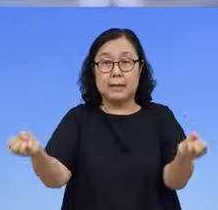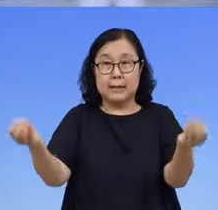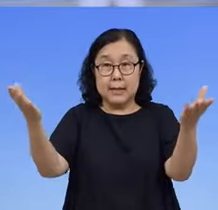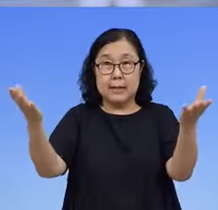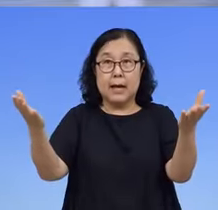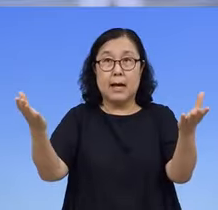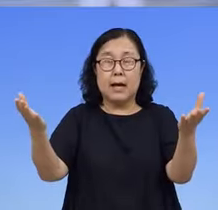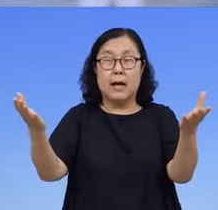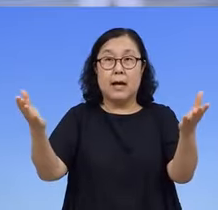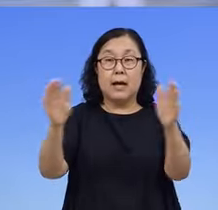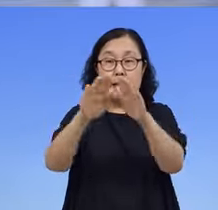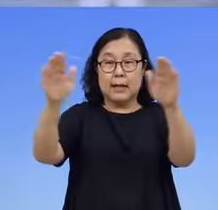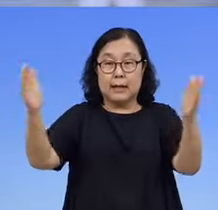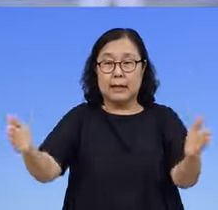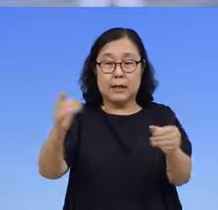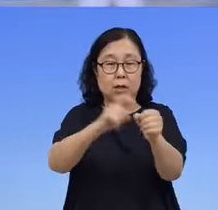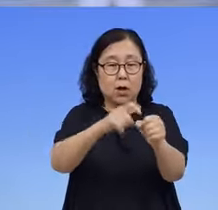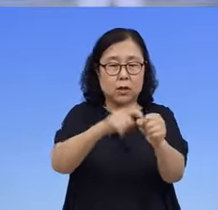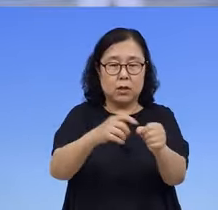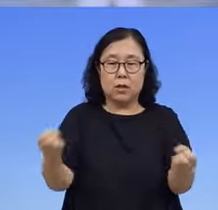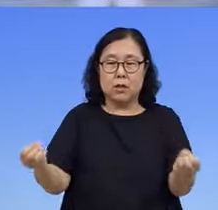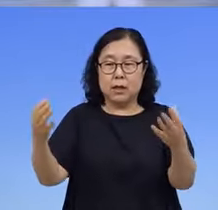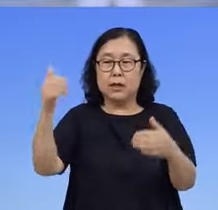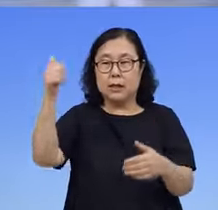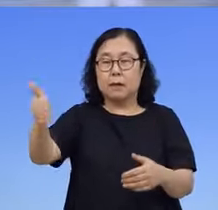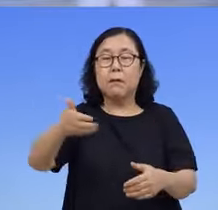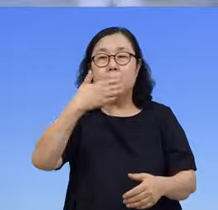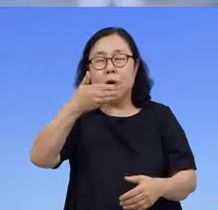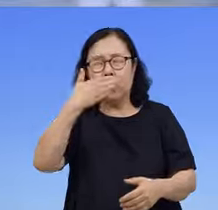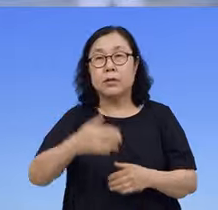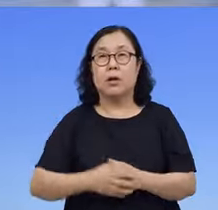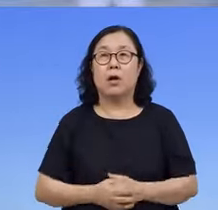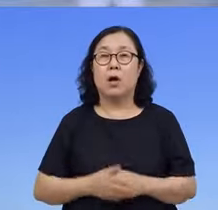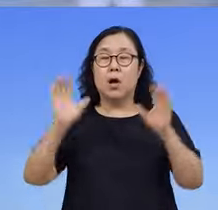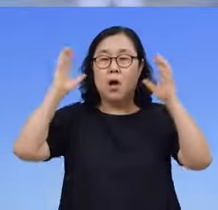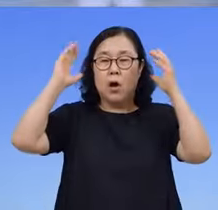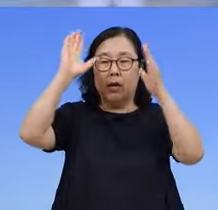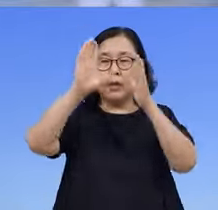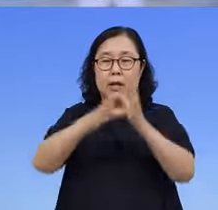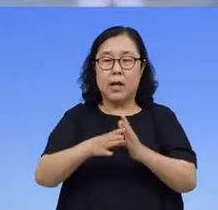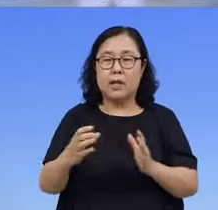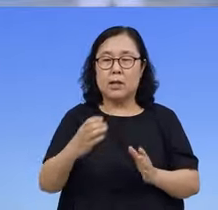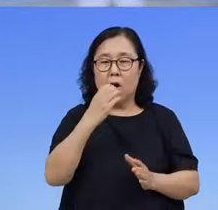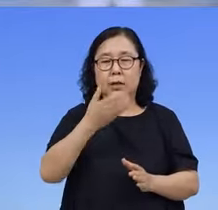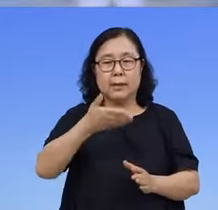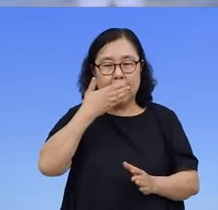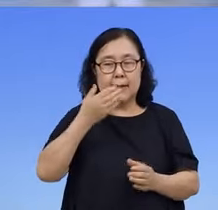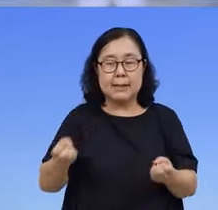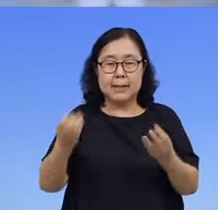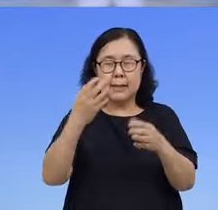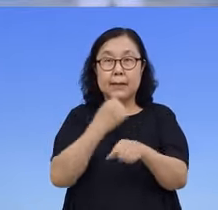진설병은 제사장만 먹을 수 있는데 아무나 먹으면 됩니까? 우리 어릴 때 그 성찬식 같은 거